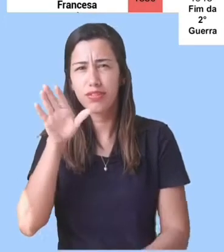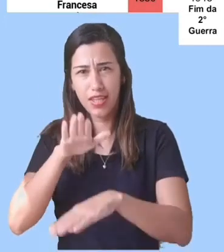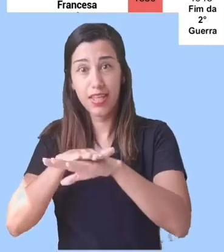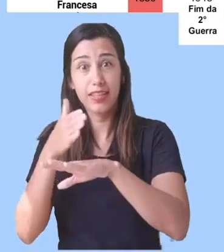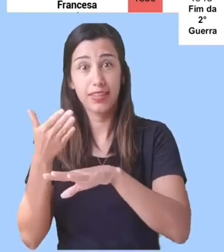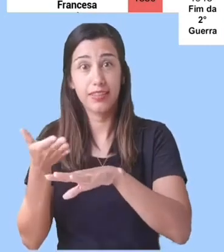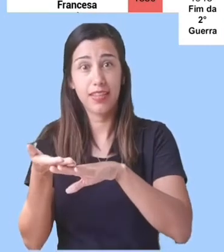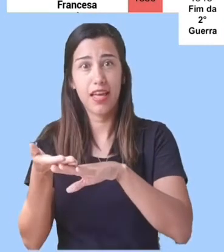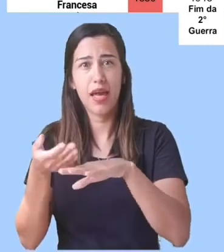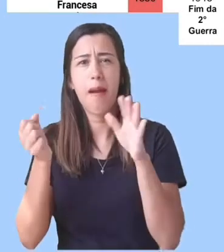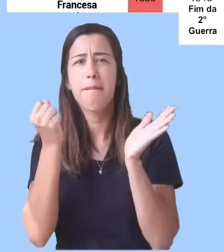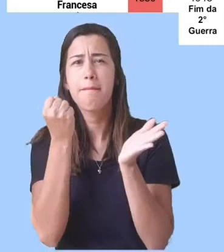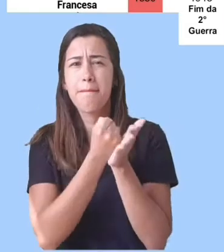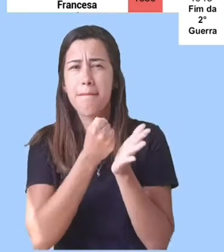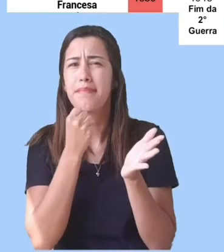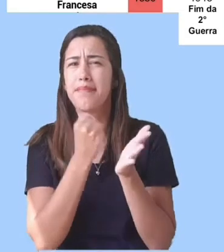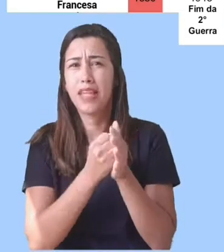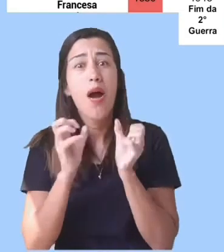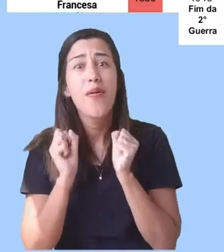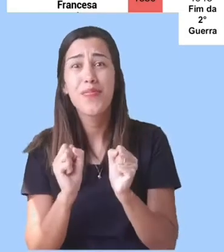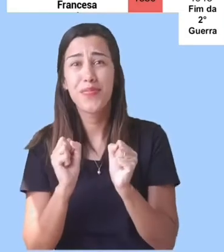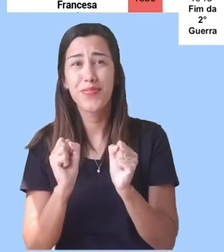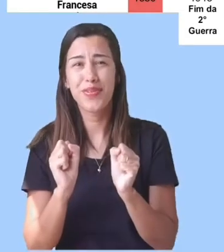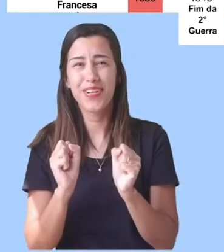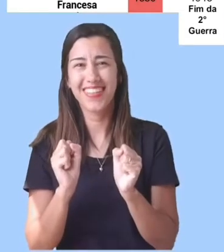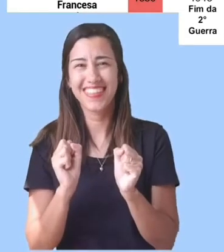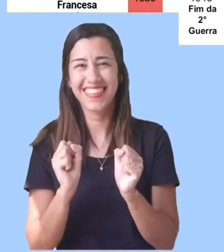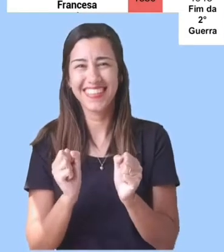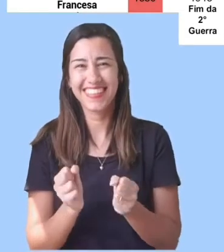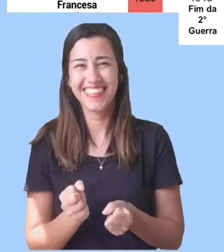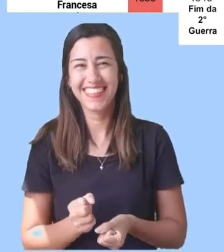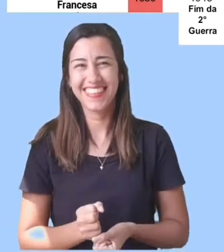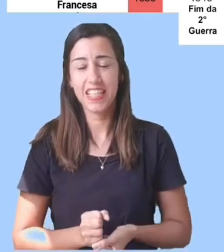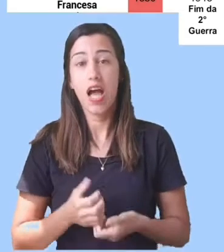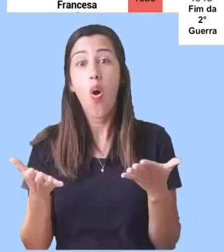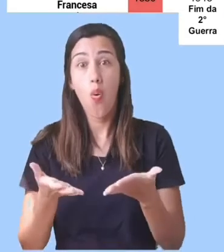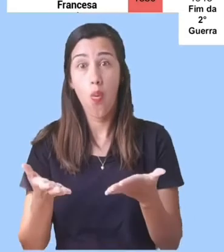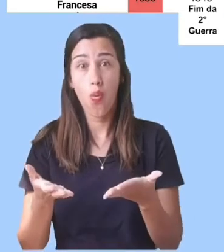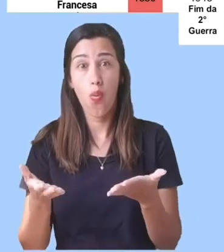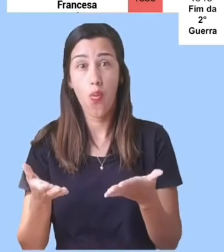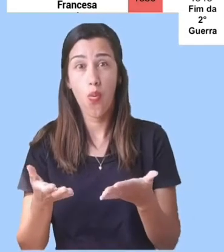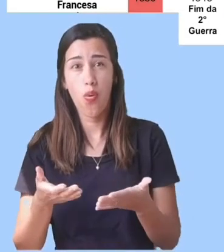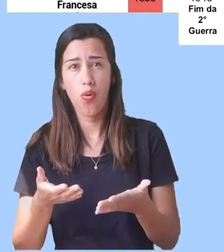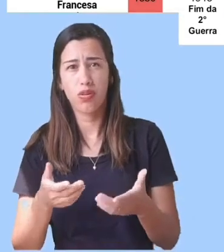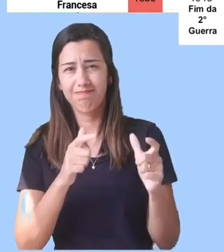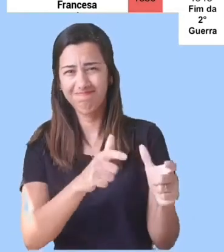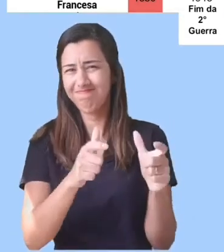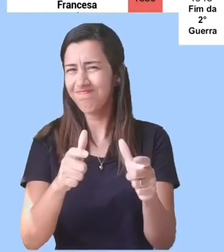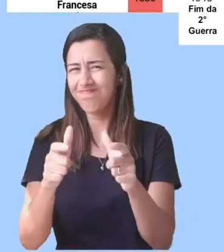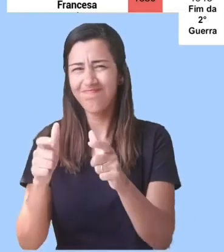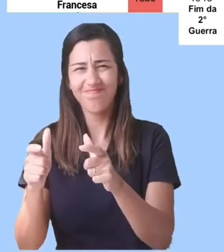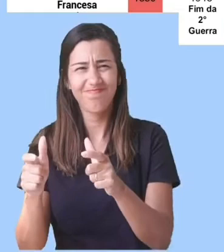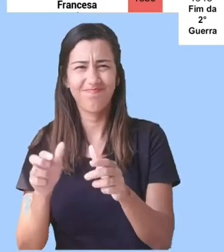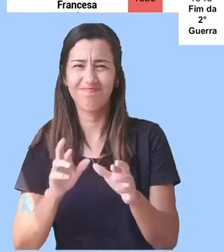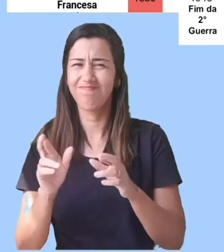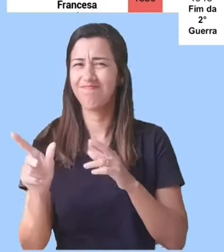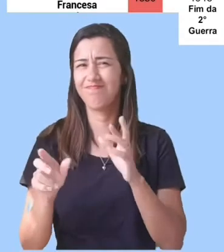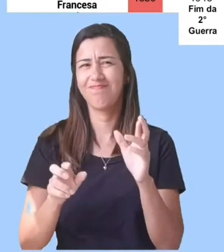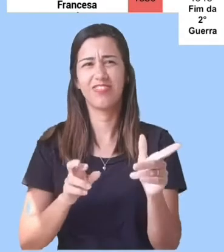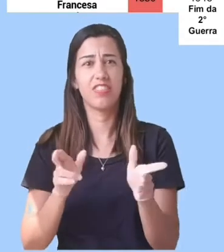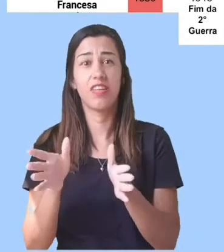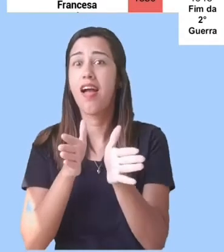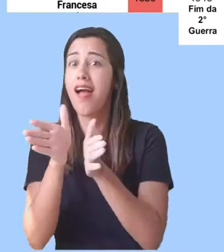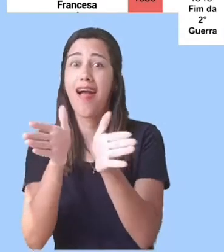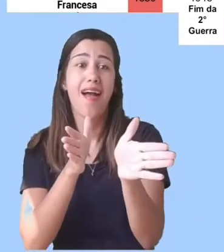bom. Esse profissional passou a ser reconhecido como profissão. Hoje, em